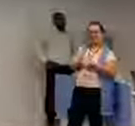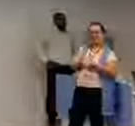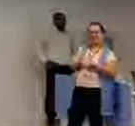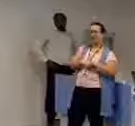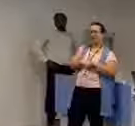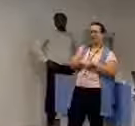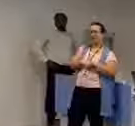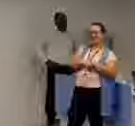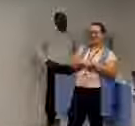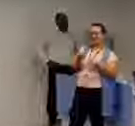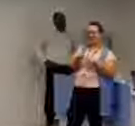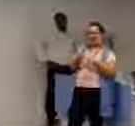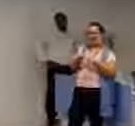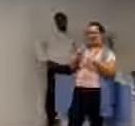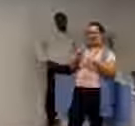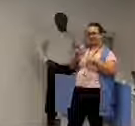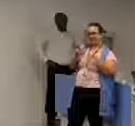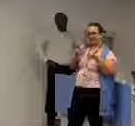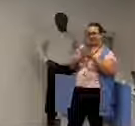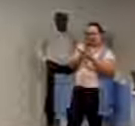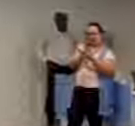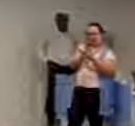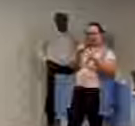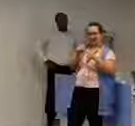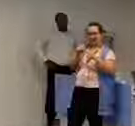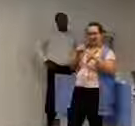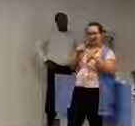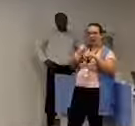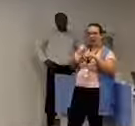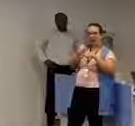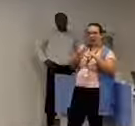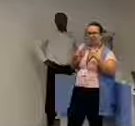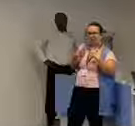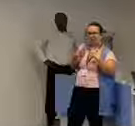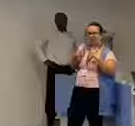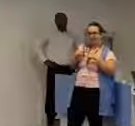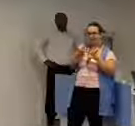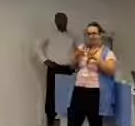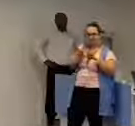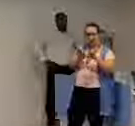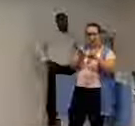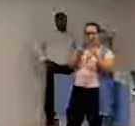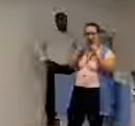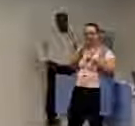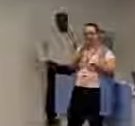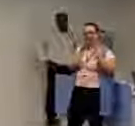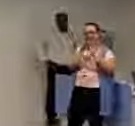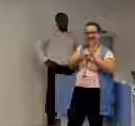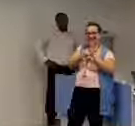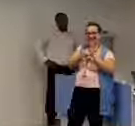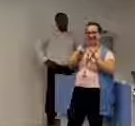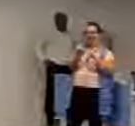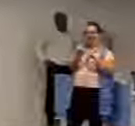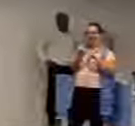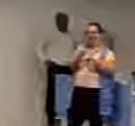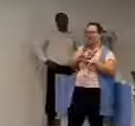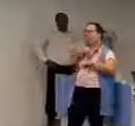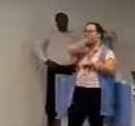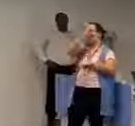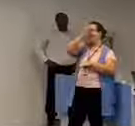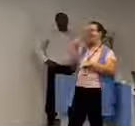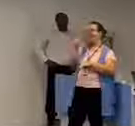a preventiva, a preditiva, a corretiva dela sempre que necessário, em dia, ela produz 3 turnos, 7 dias por